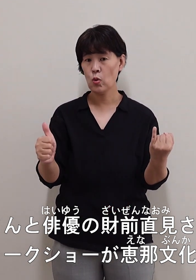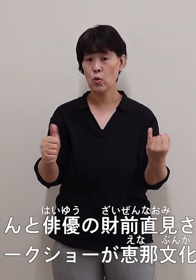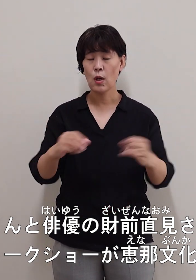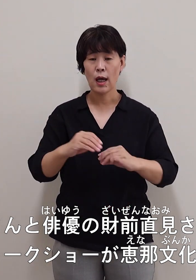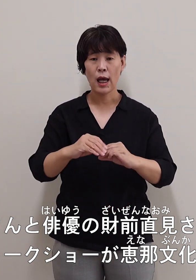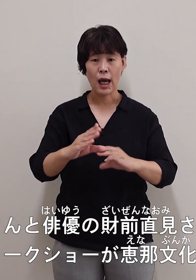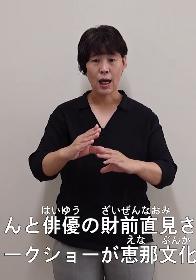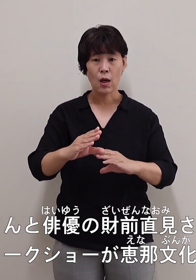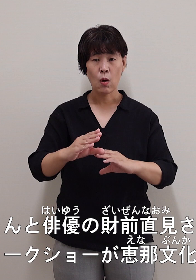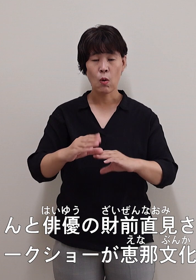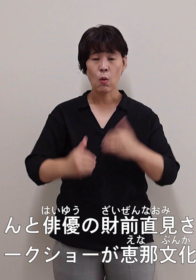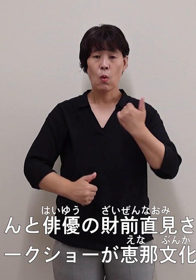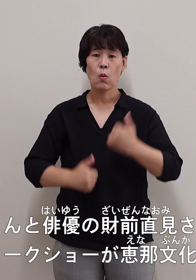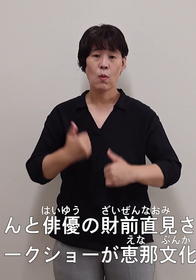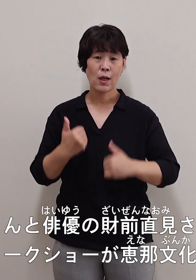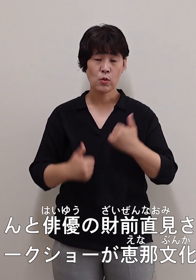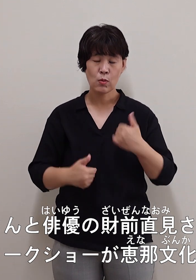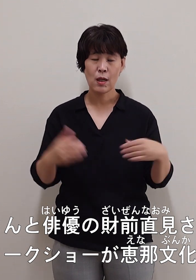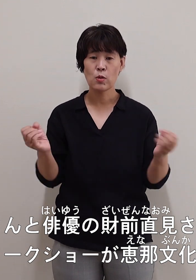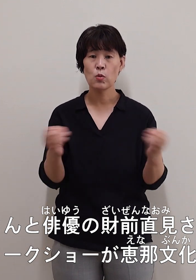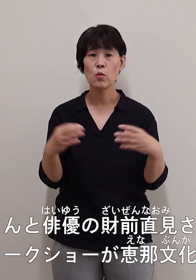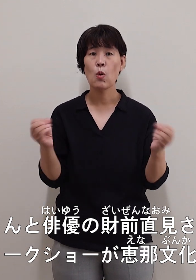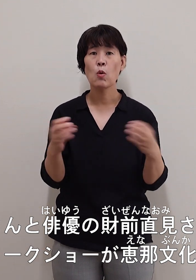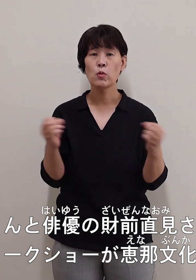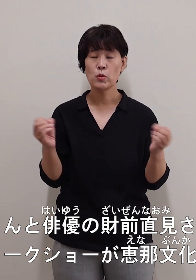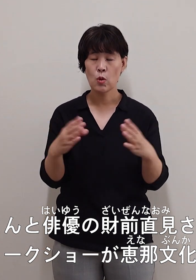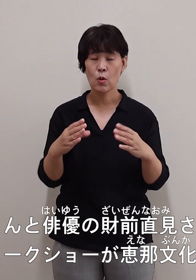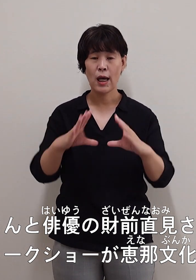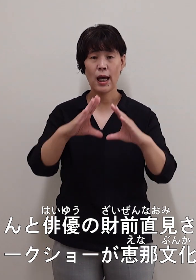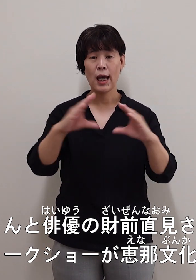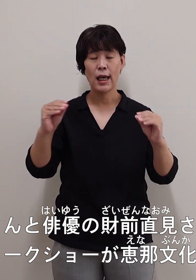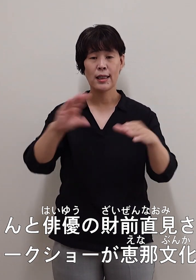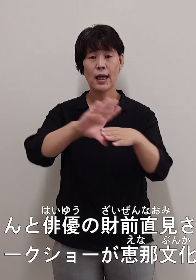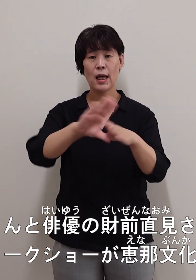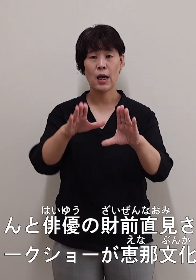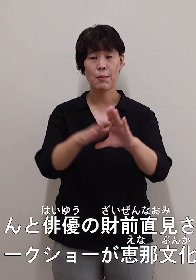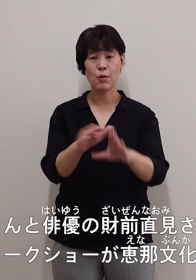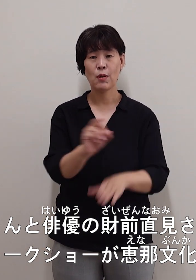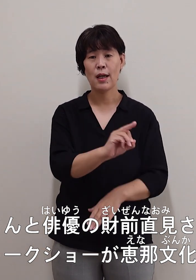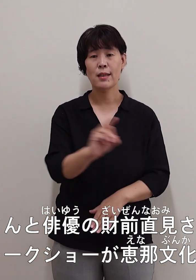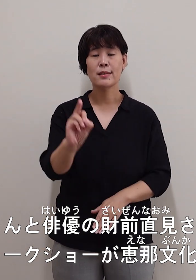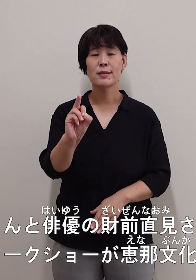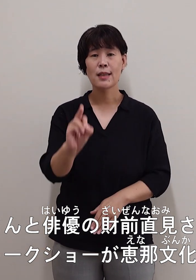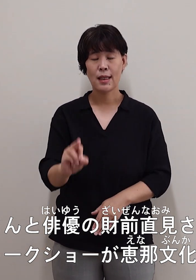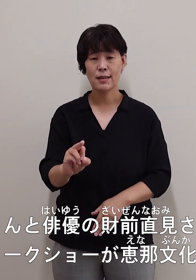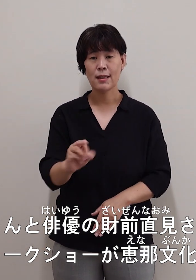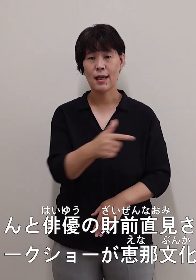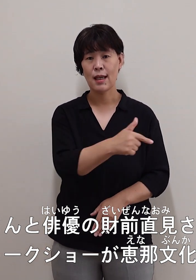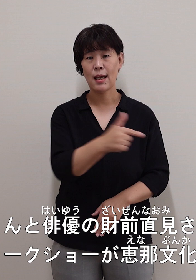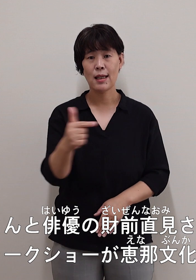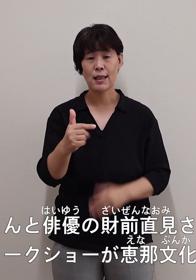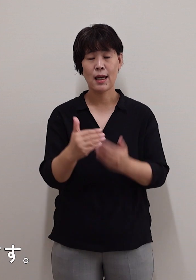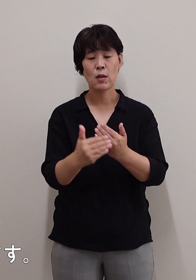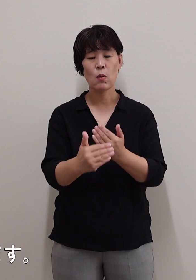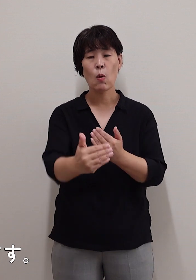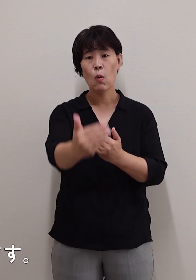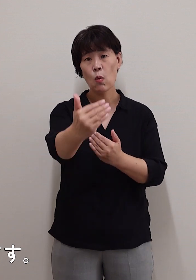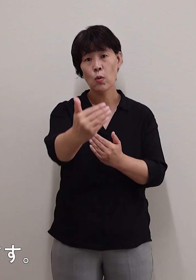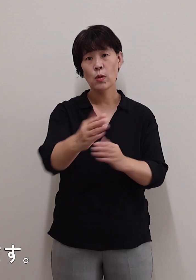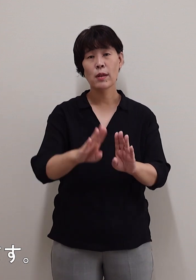ワクトークショーが恵那文化センター大ホールで開催されます